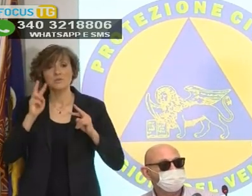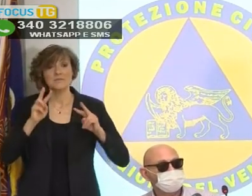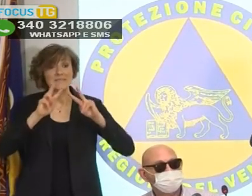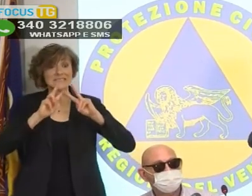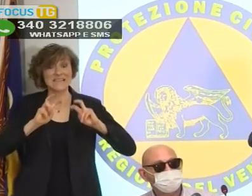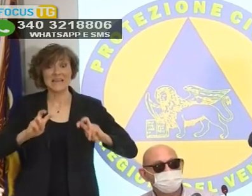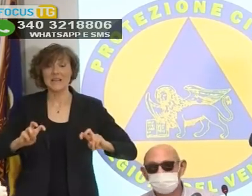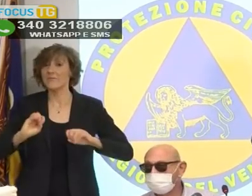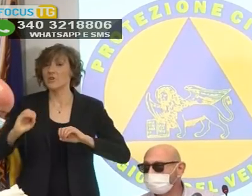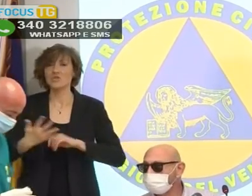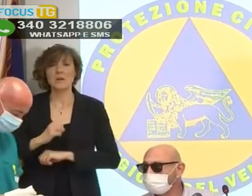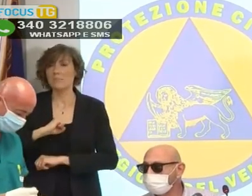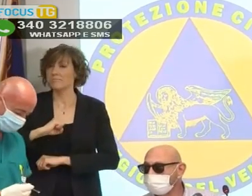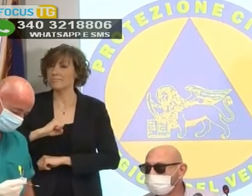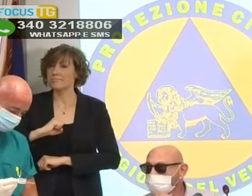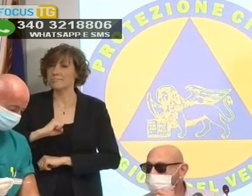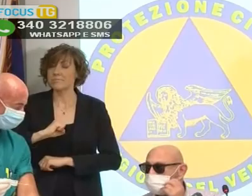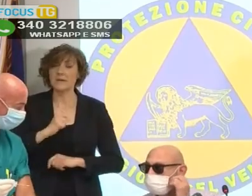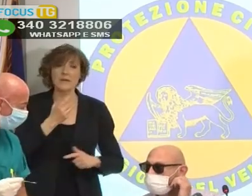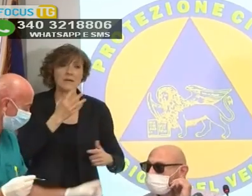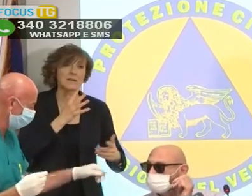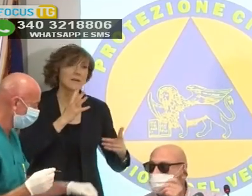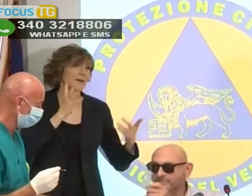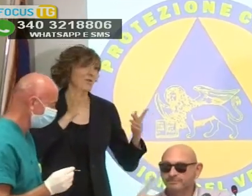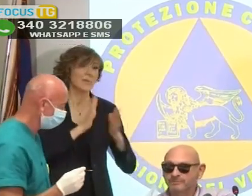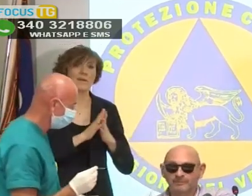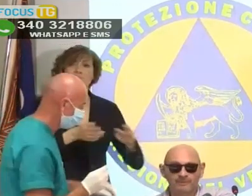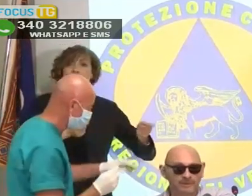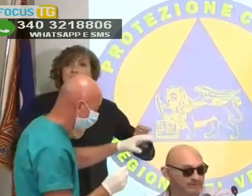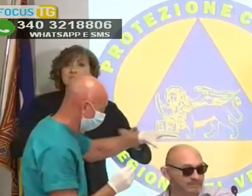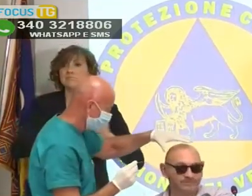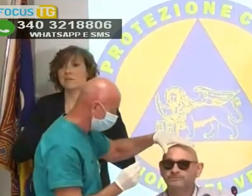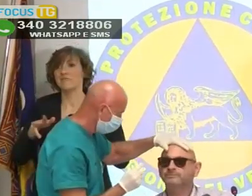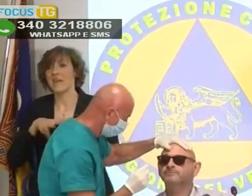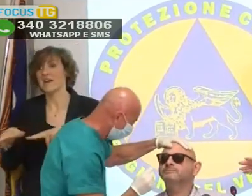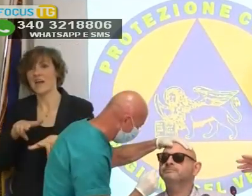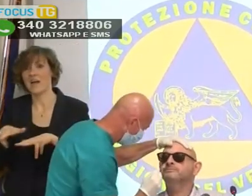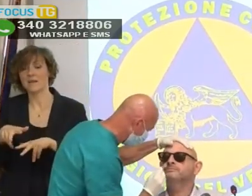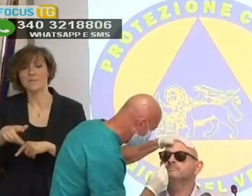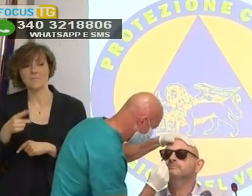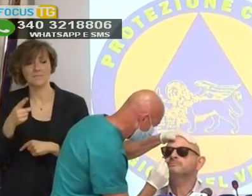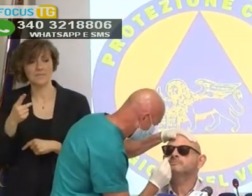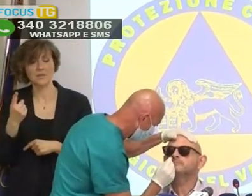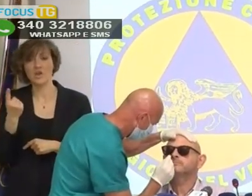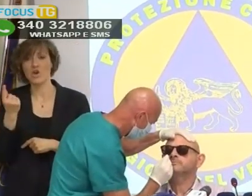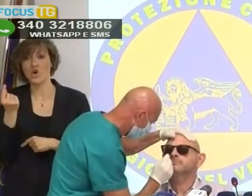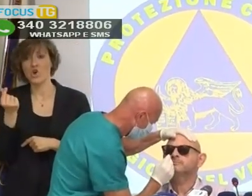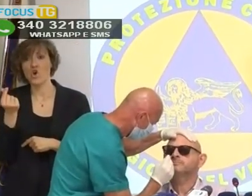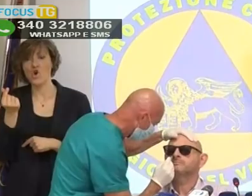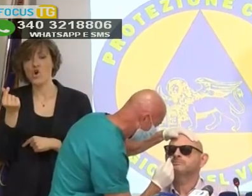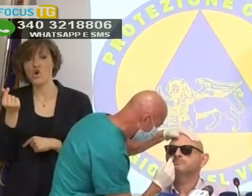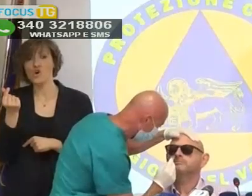si va a una velocità che si passa dal carretto con i cavalli a Ferrari come velocità. Guarda, costa 12